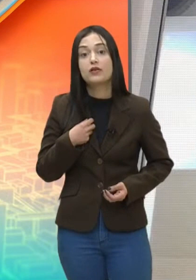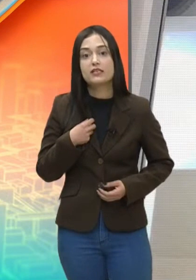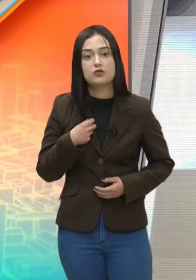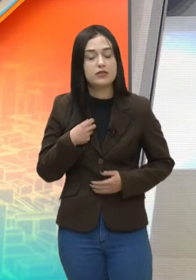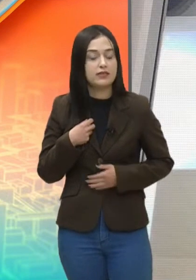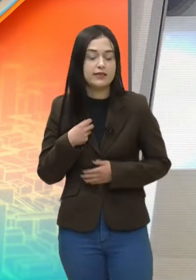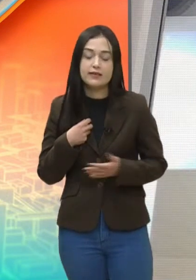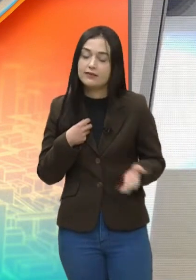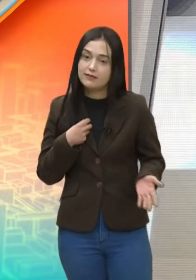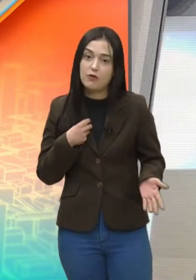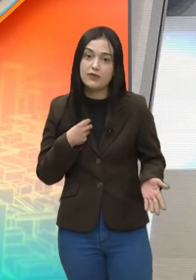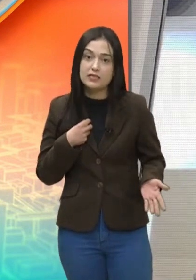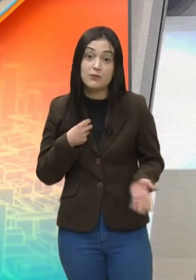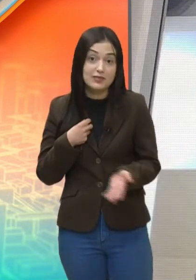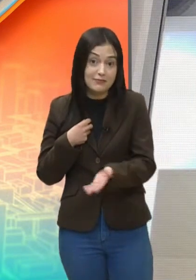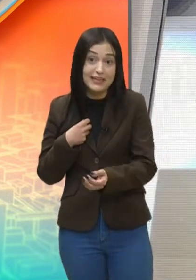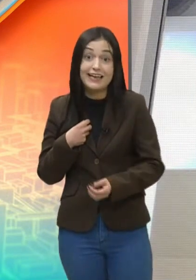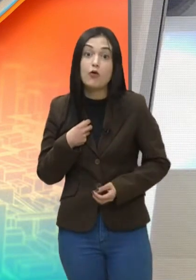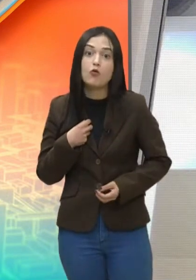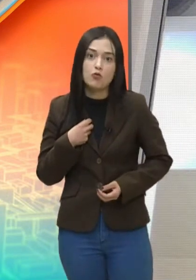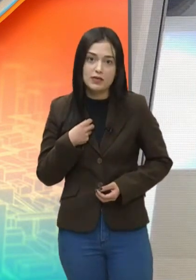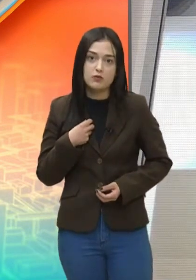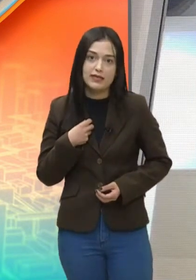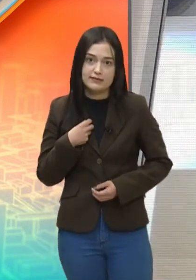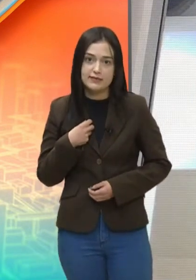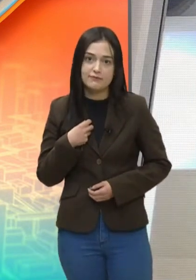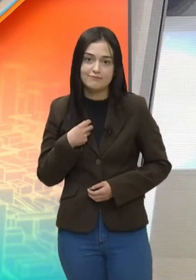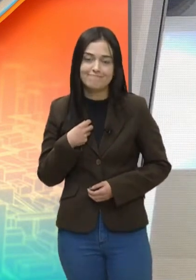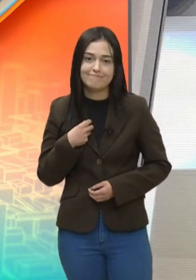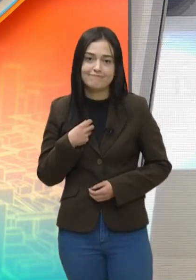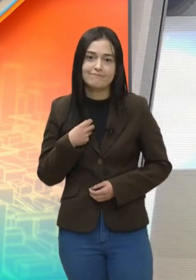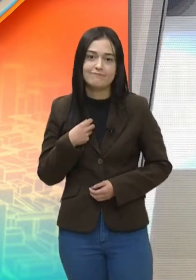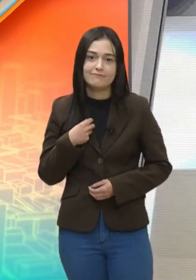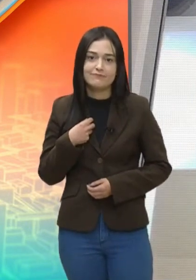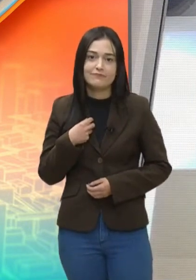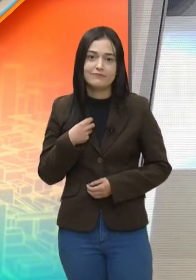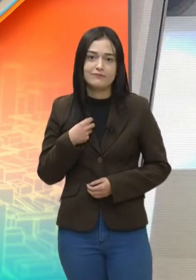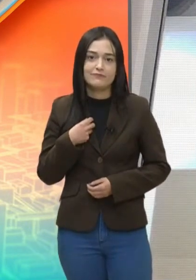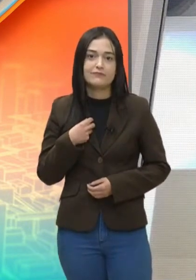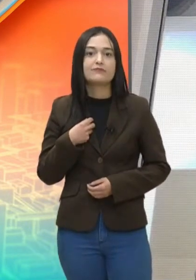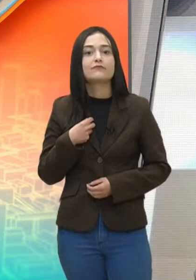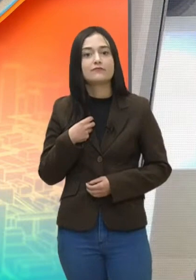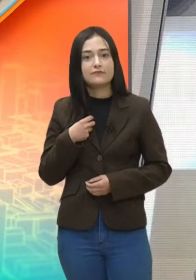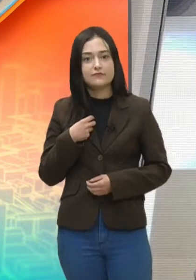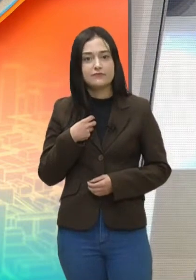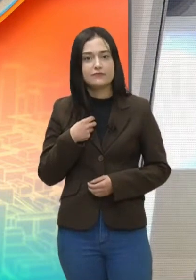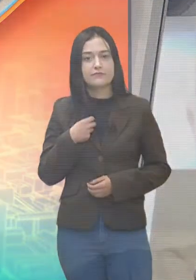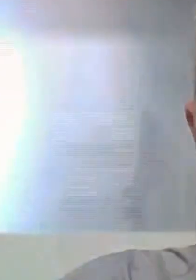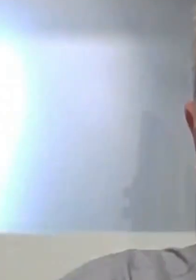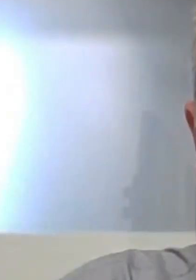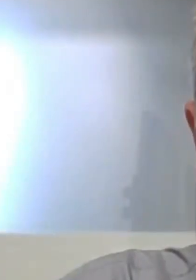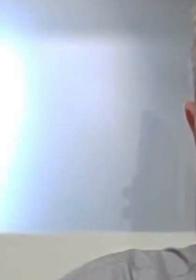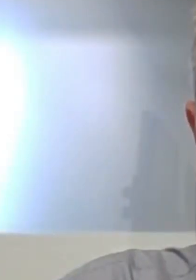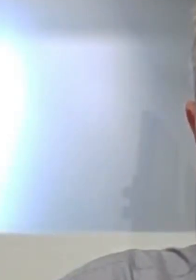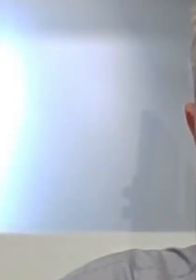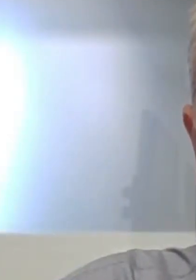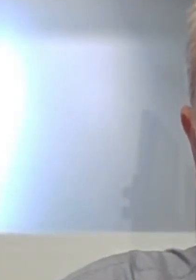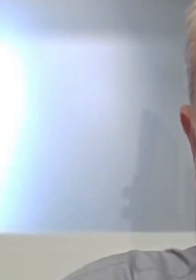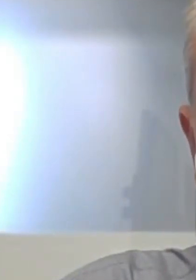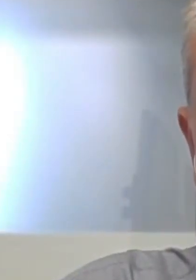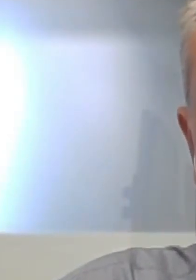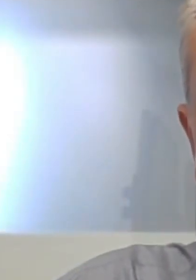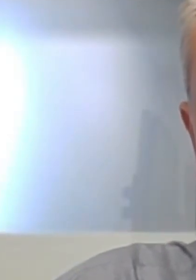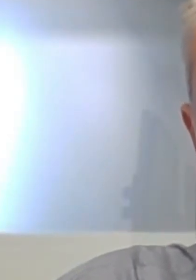contato com isso e talvez poder pegar alguma doença? Perfeito. Acho que o principal nesse momento é